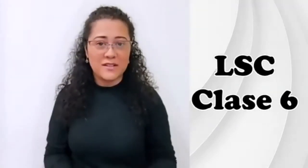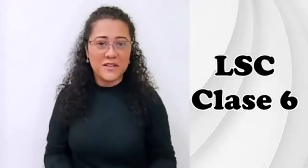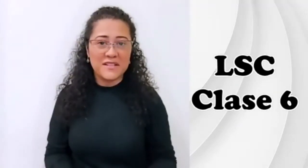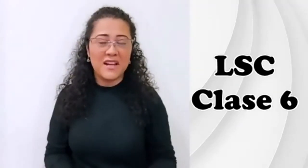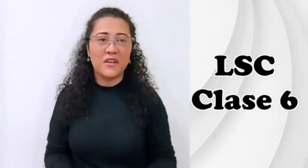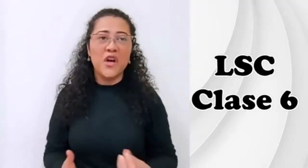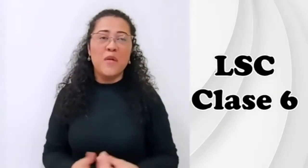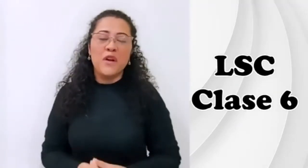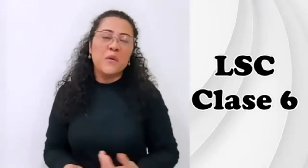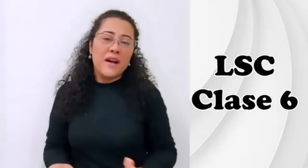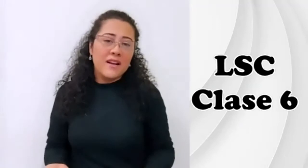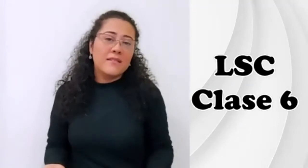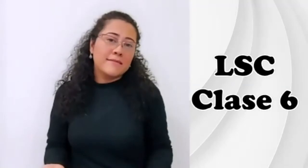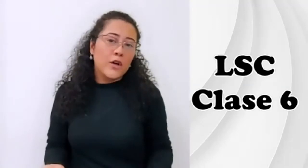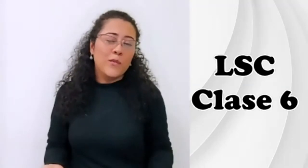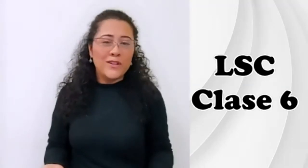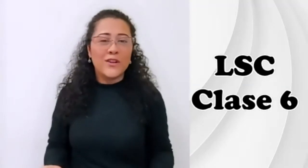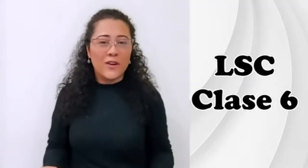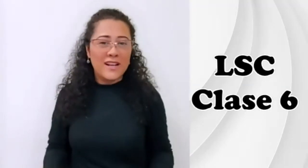canciones, ¿cierto? Pero igual, como en todas las